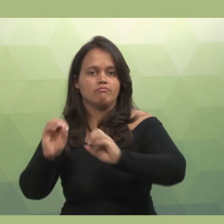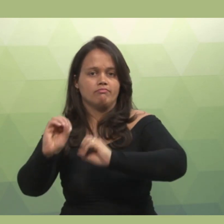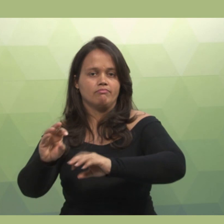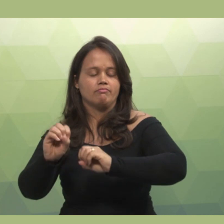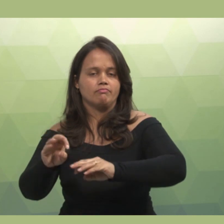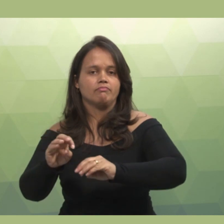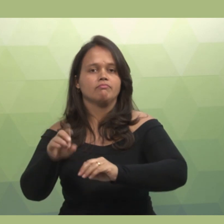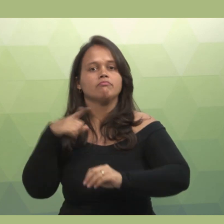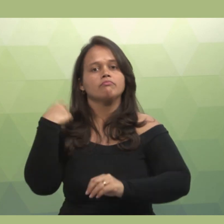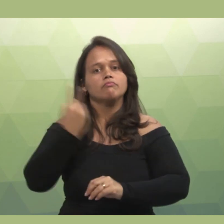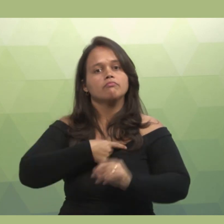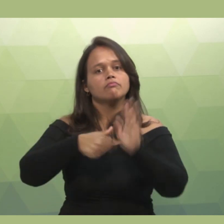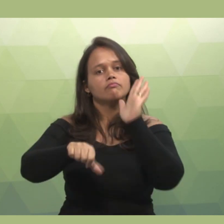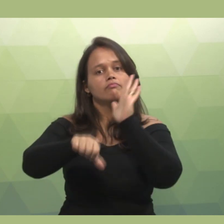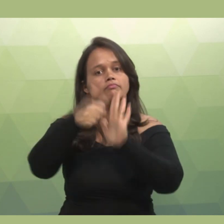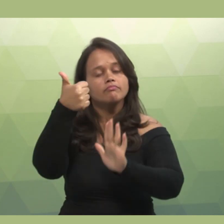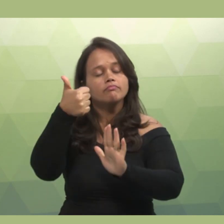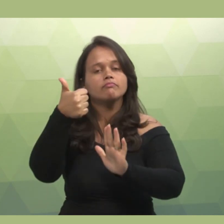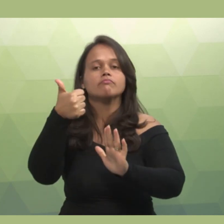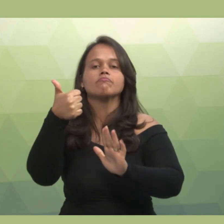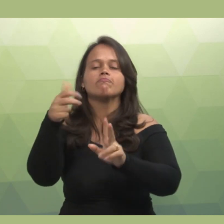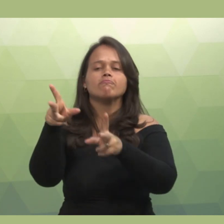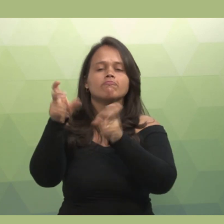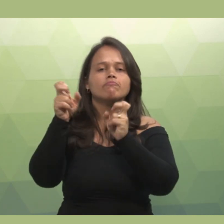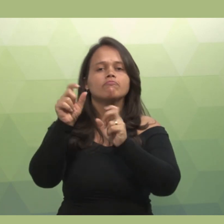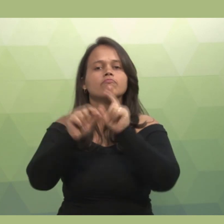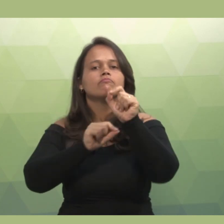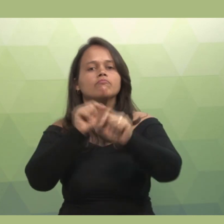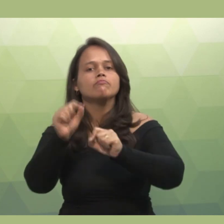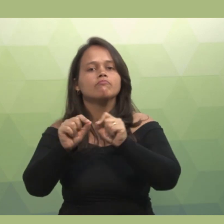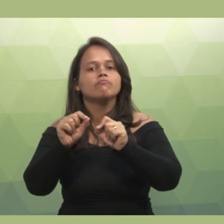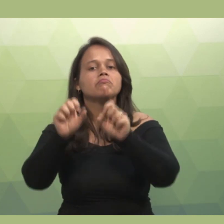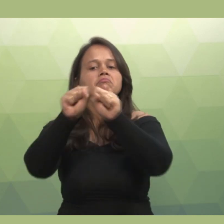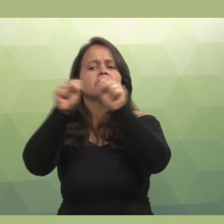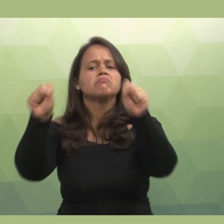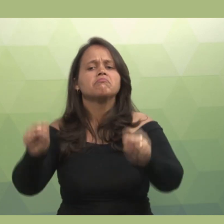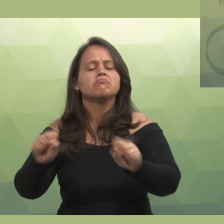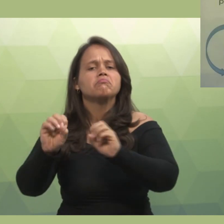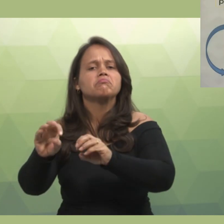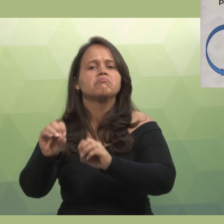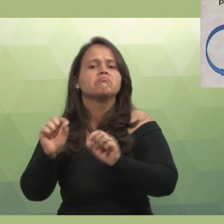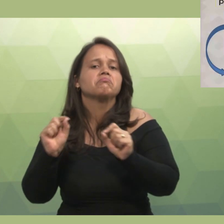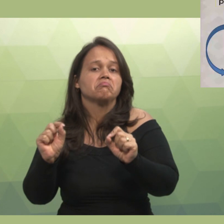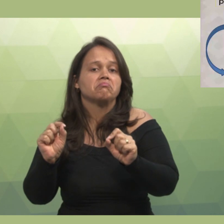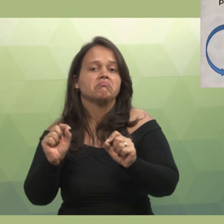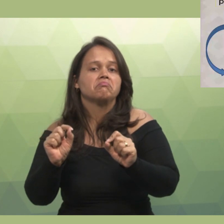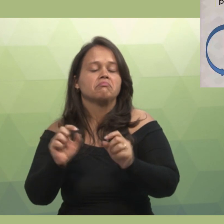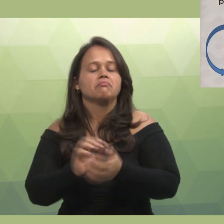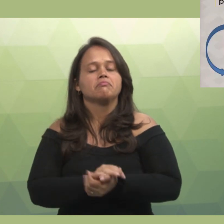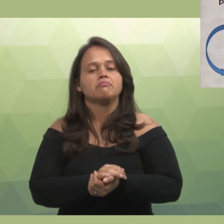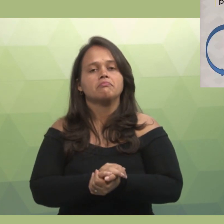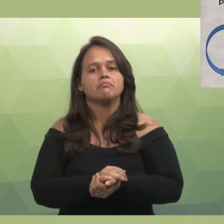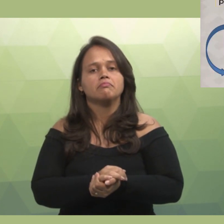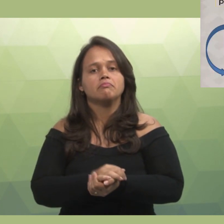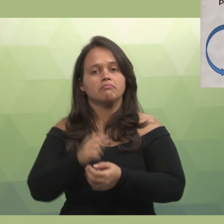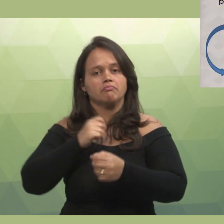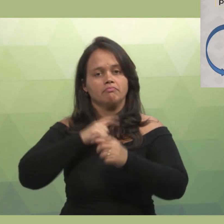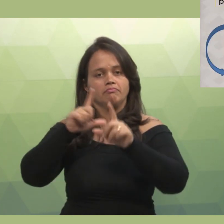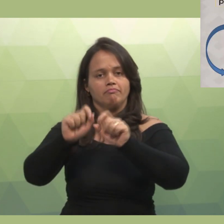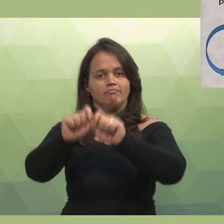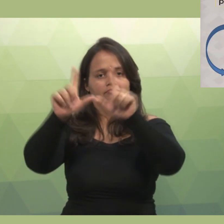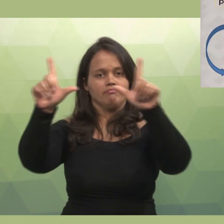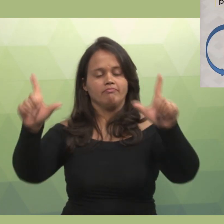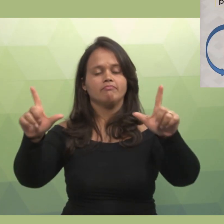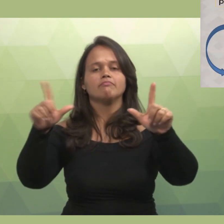ensino, vamos primeiramente ver o que são sistemas de ensino. Como podemos ver neste